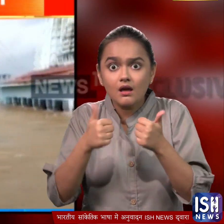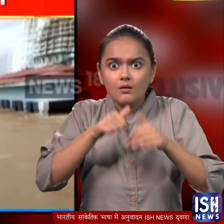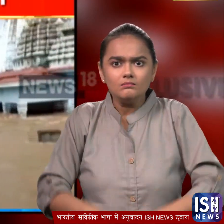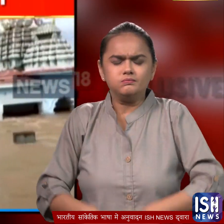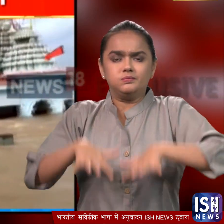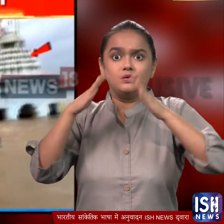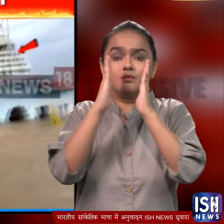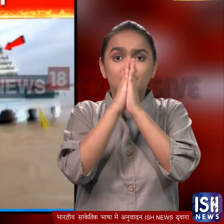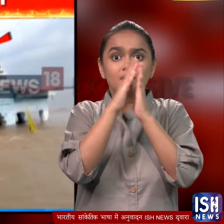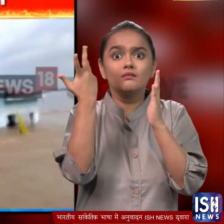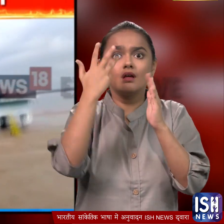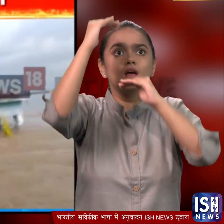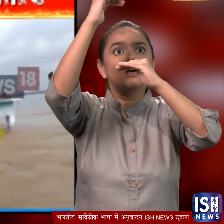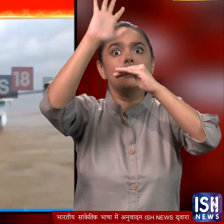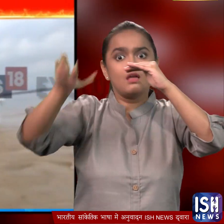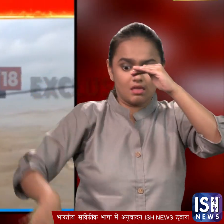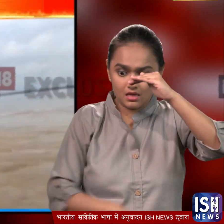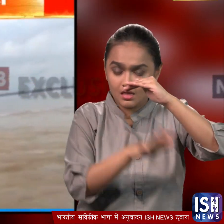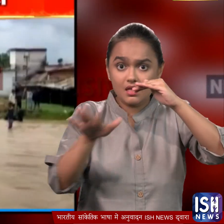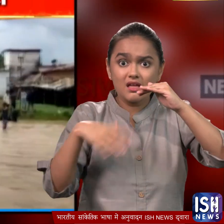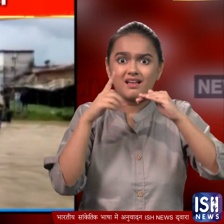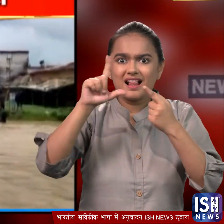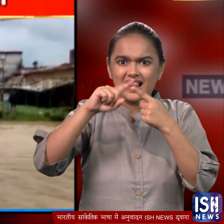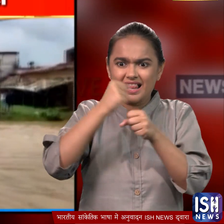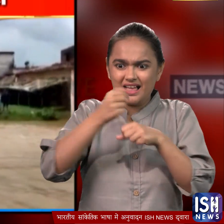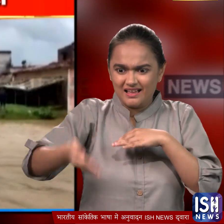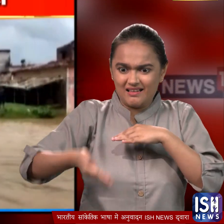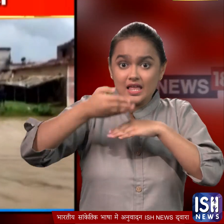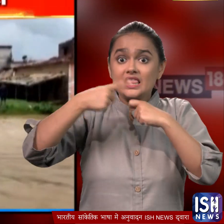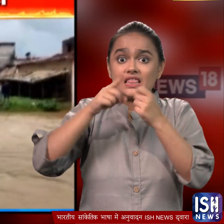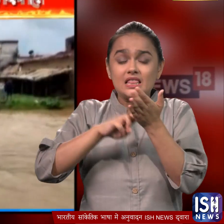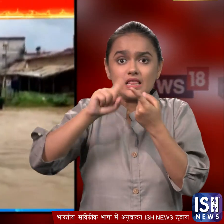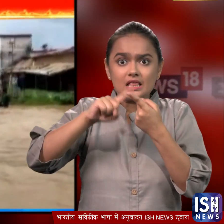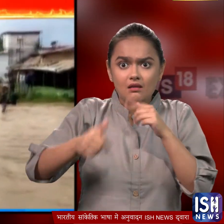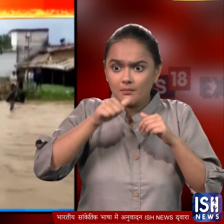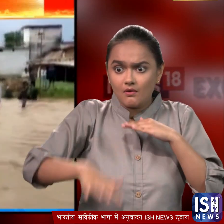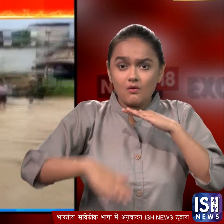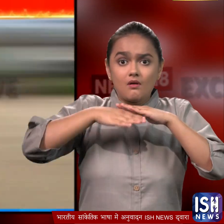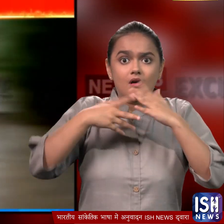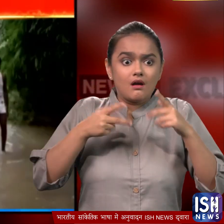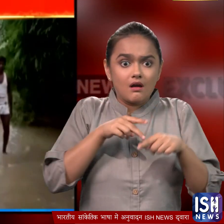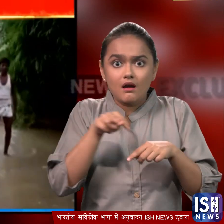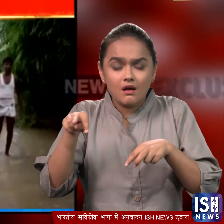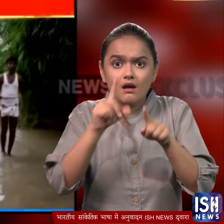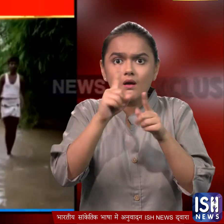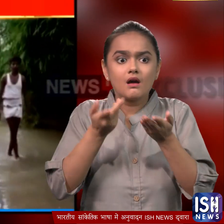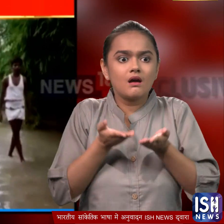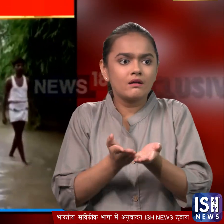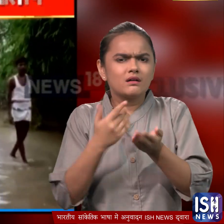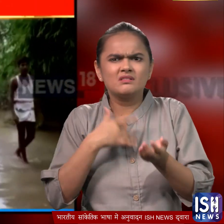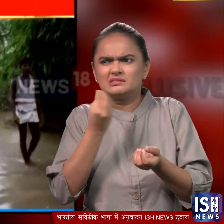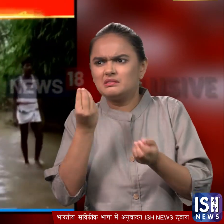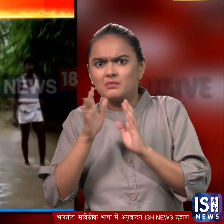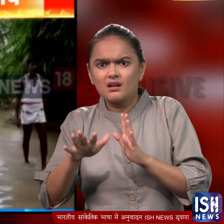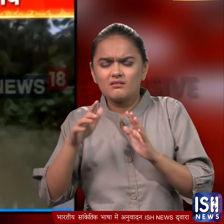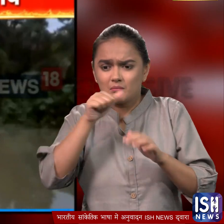शहर में ऐसा पानी भरा कि कई मंदिरों के सिर्फ गुंबद ही दिखाई दिए। घुटनों तक भरे पानी में लोगों के लिए आने जाने का एकमात्र सहारा नाव ही